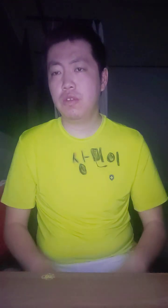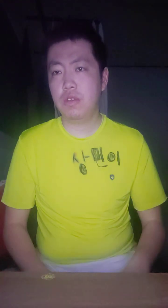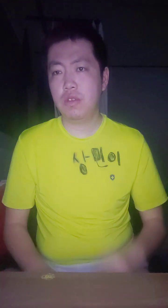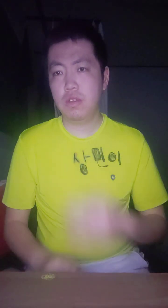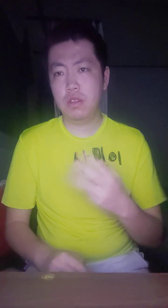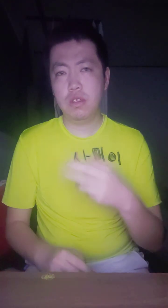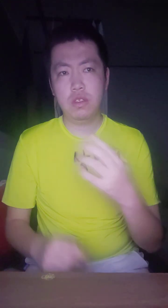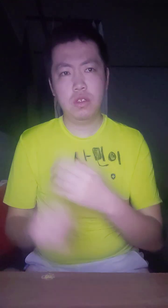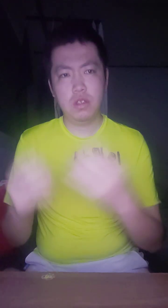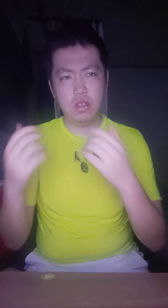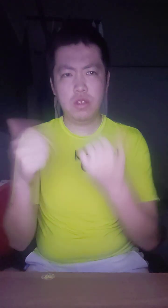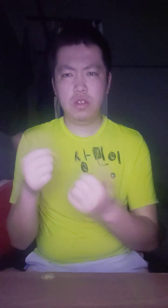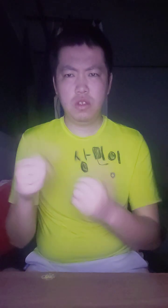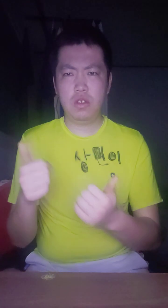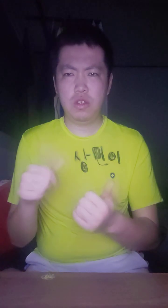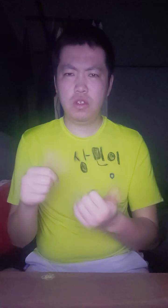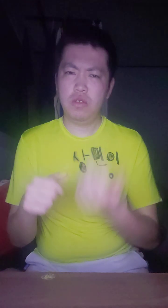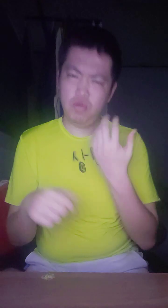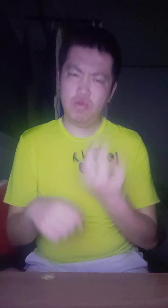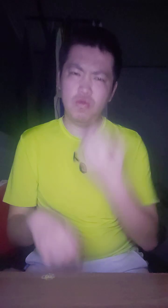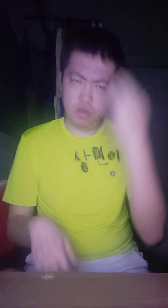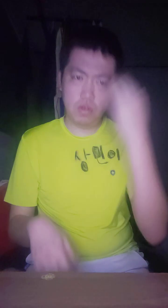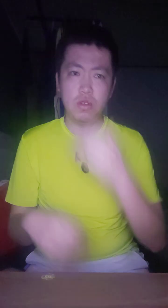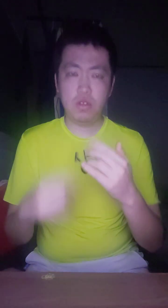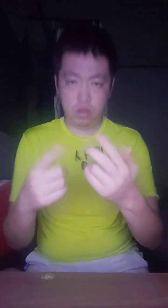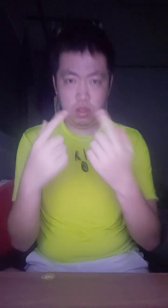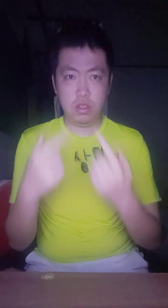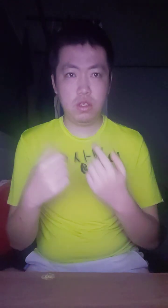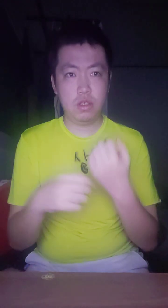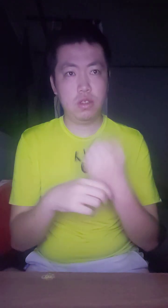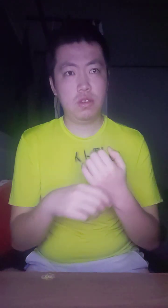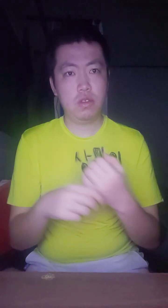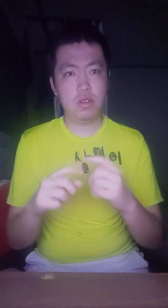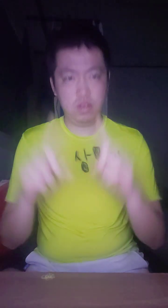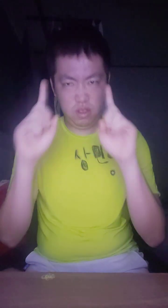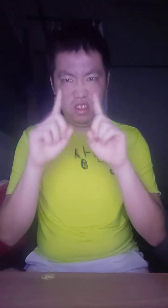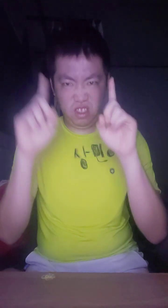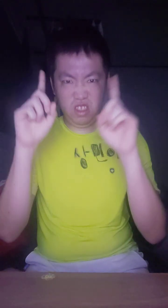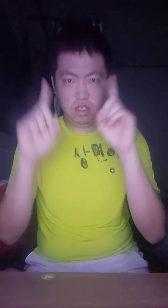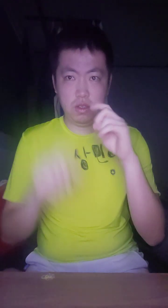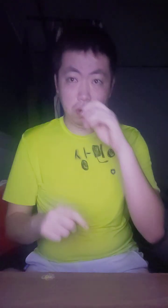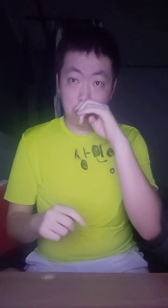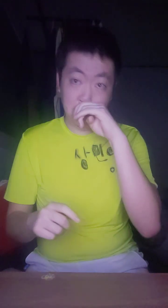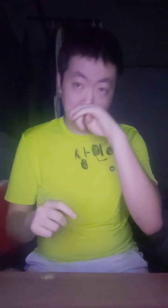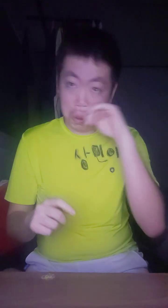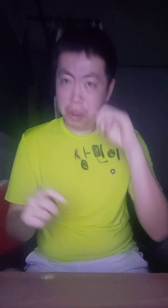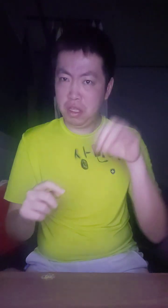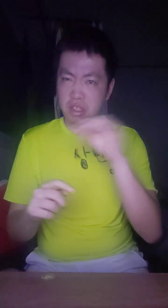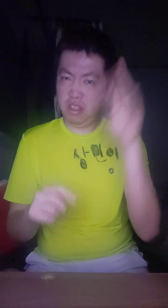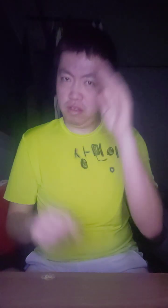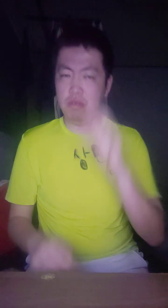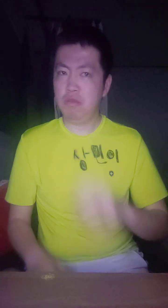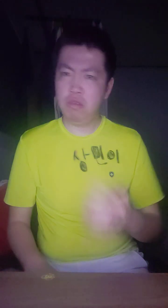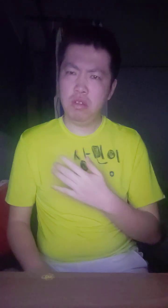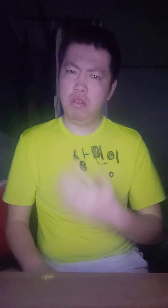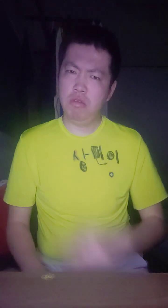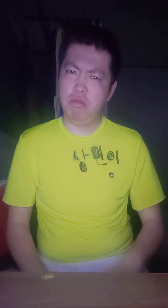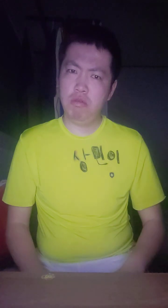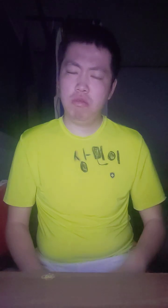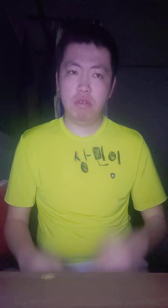죽겠더라고 죽겠어. 들어왔다가 나갔다가 화나더라고요. 진짜 더우니까. 수건 이제